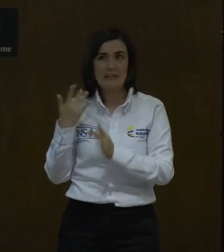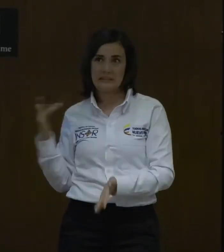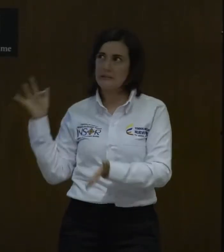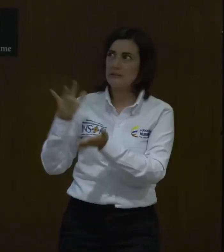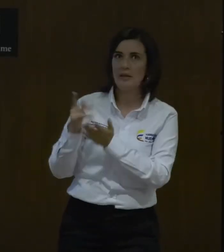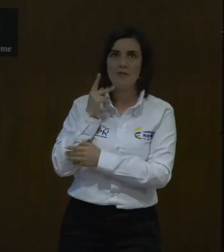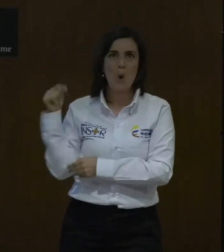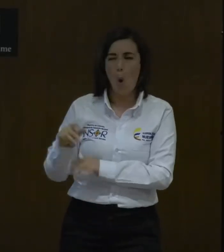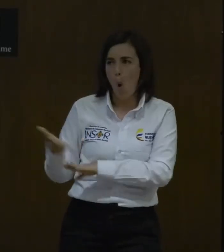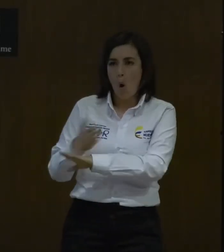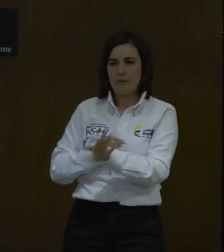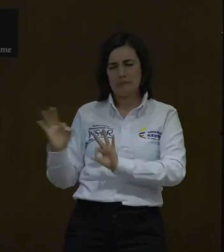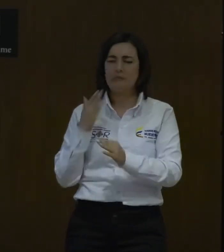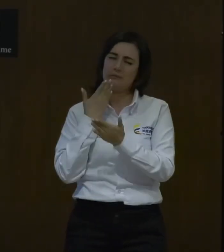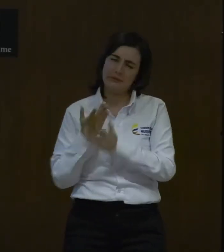visita.